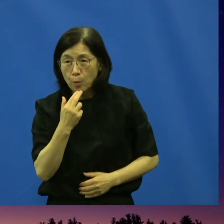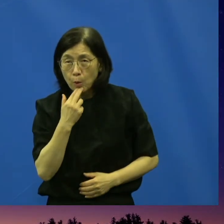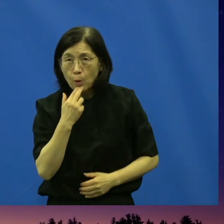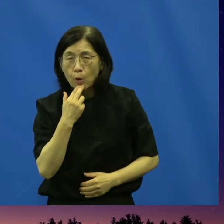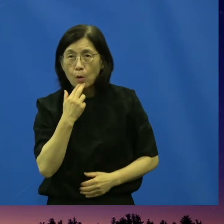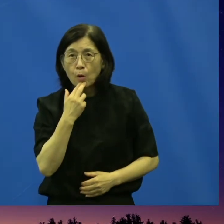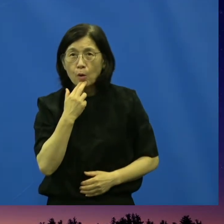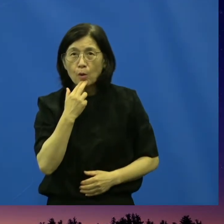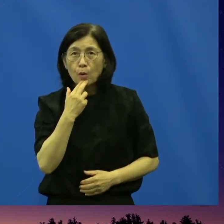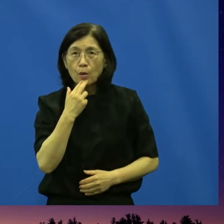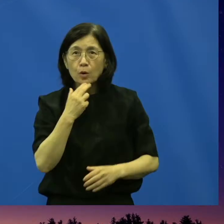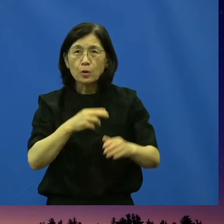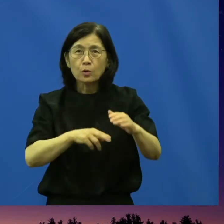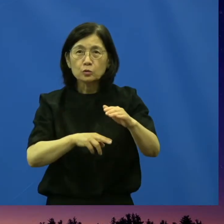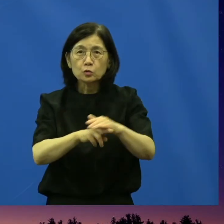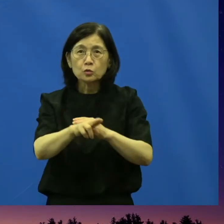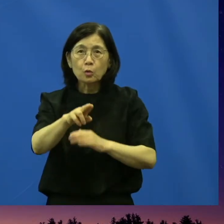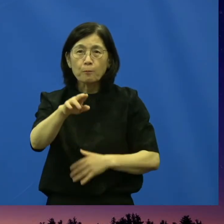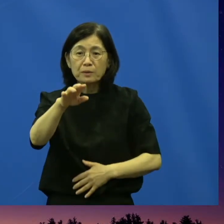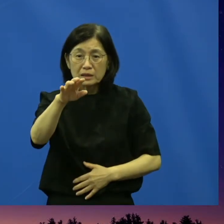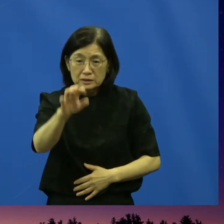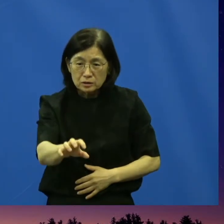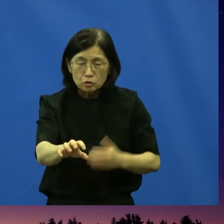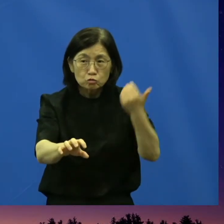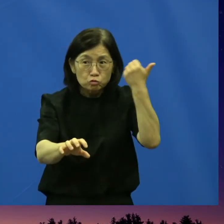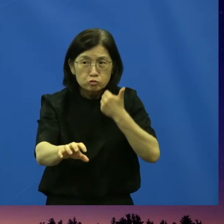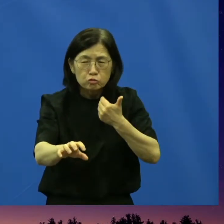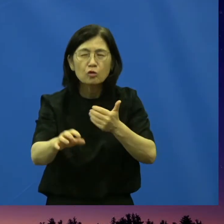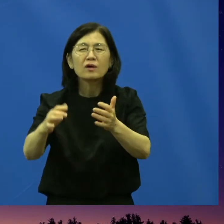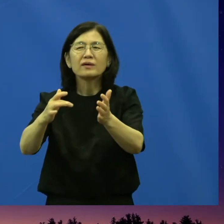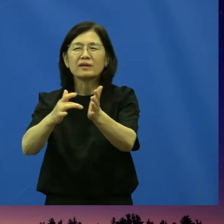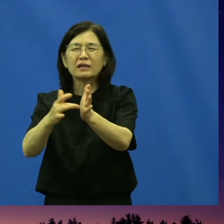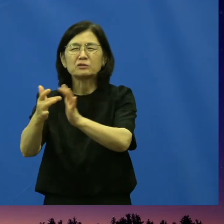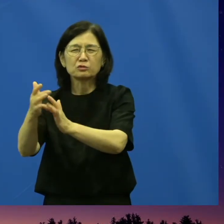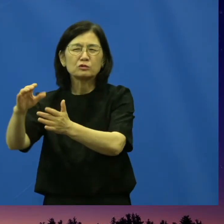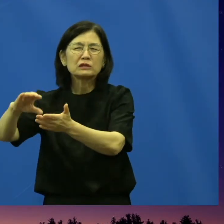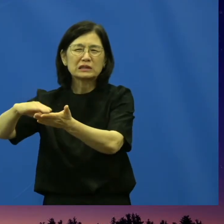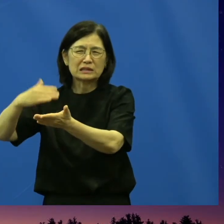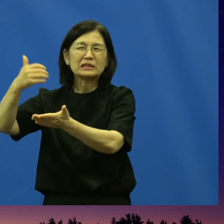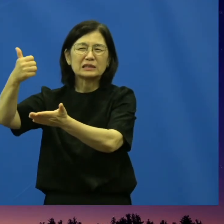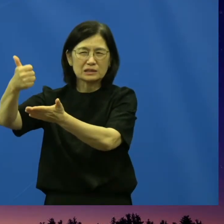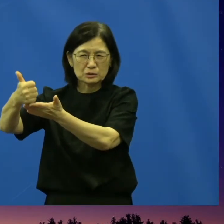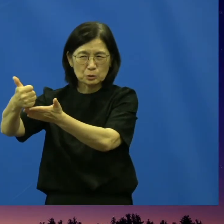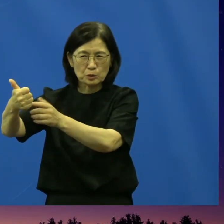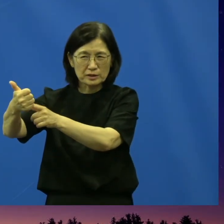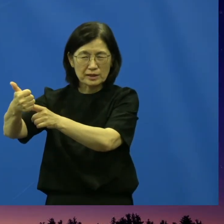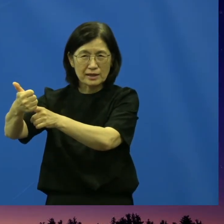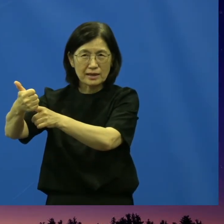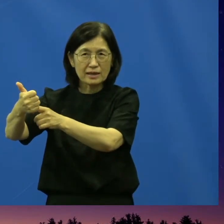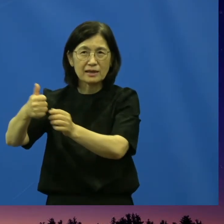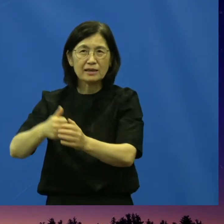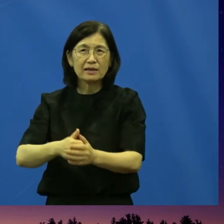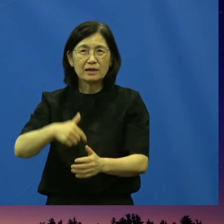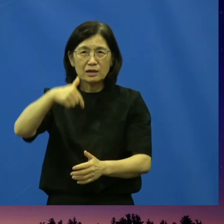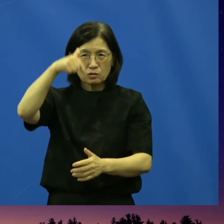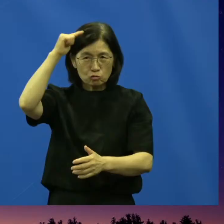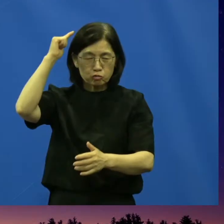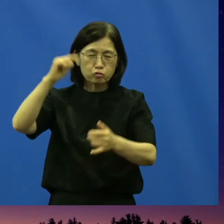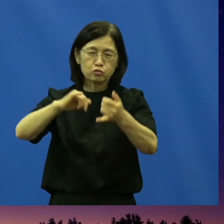그 진정한 도피성은 바로 예수 그리스도이시다, 이것을 알려주는 겁니다. 그래서 이 구약의